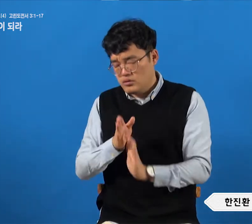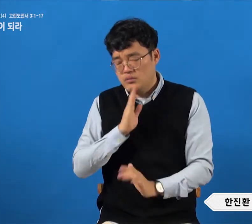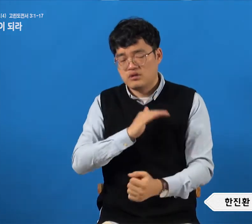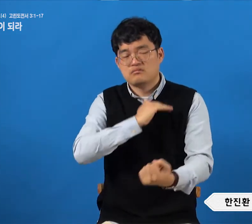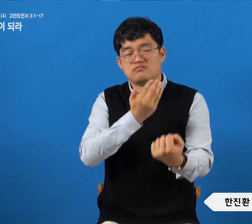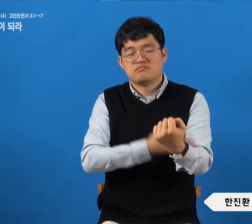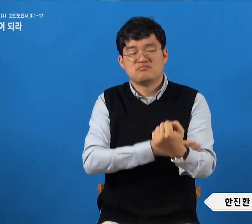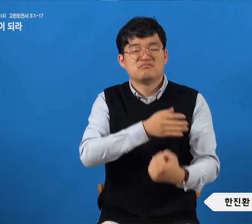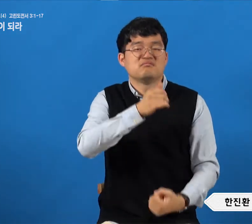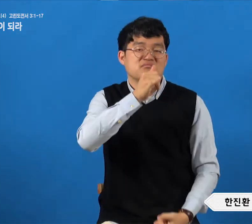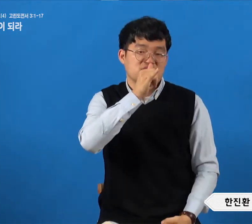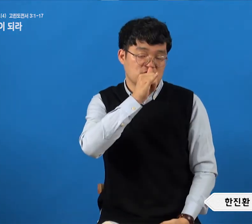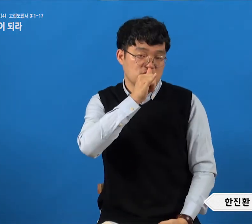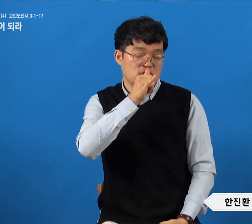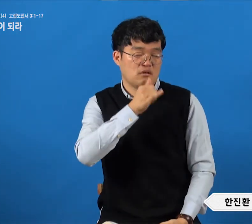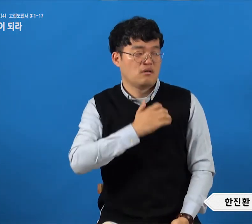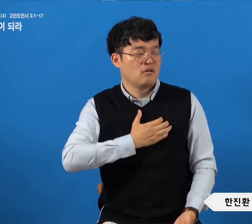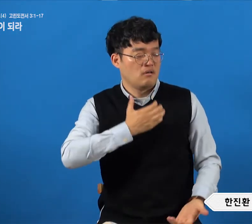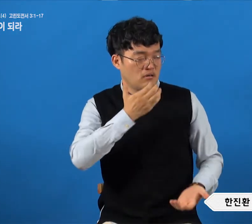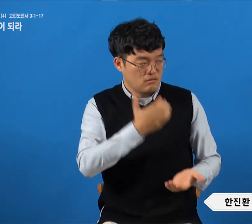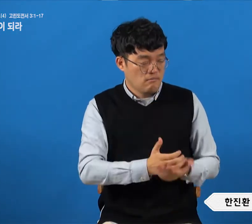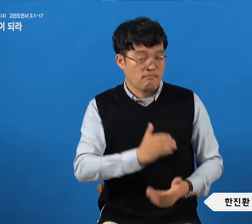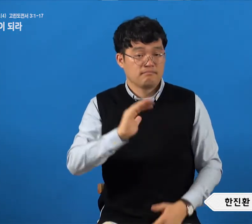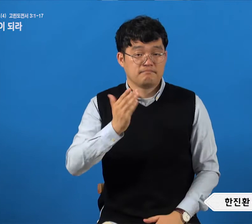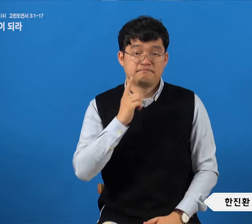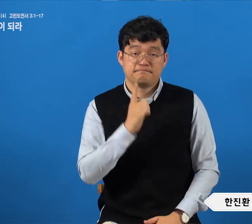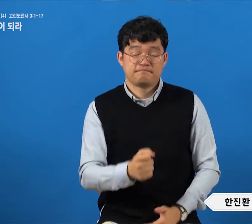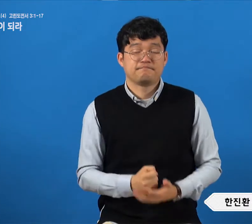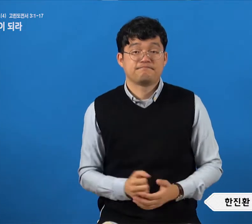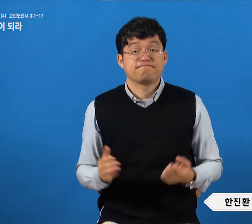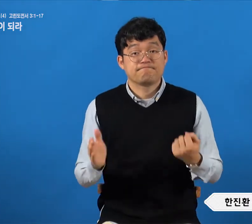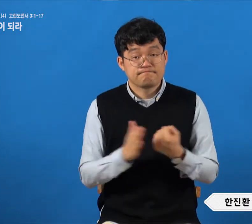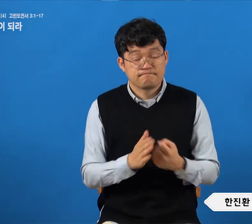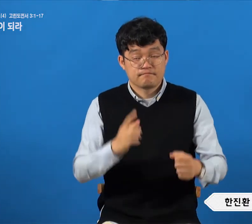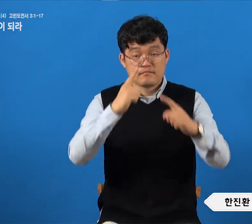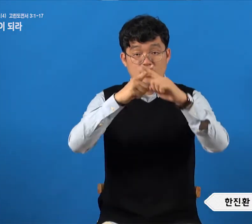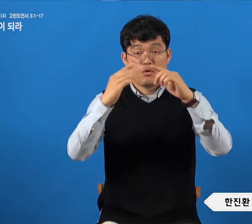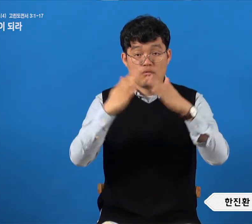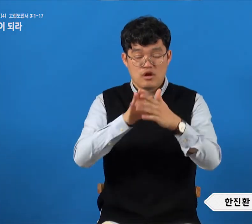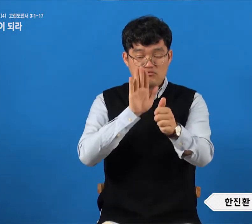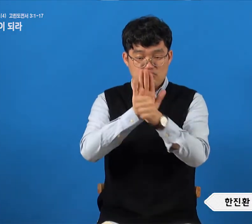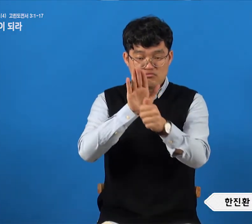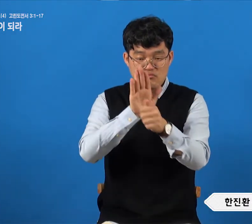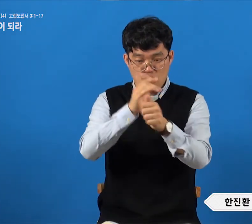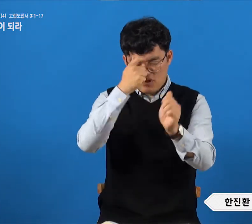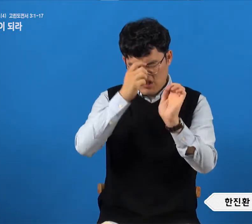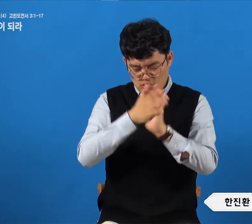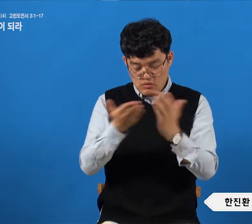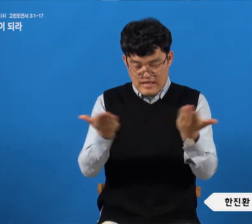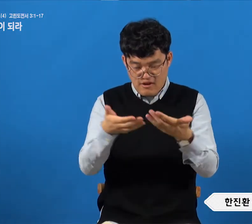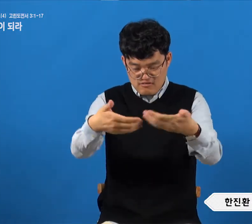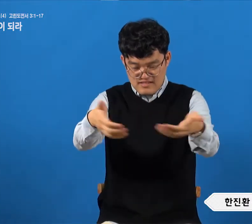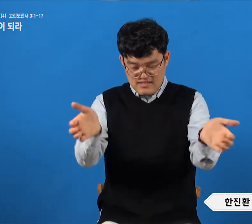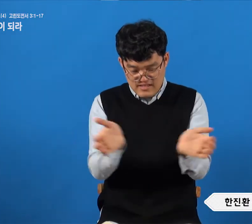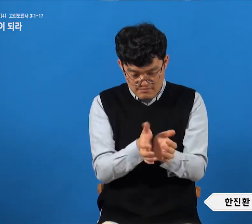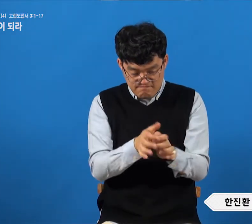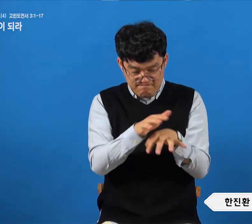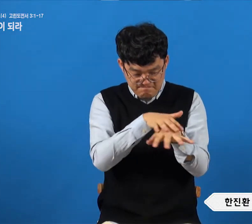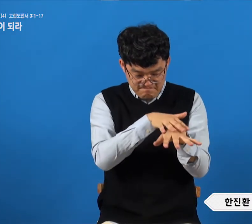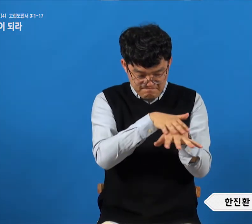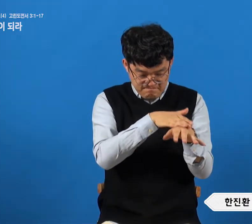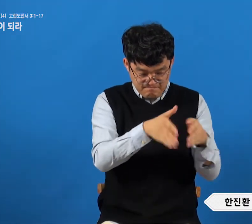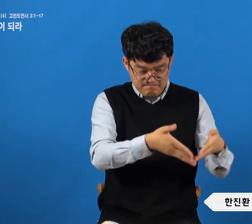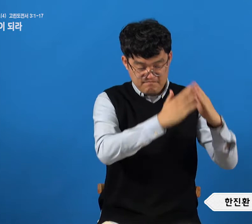능력이 있구나. 탄성이 흘러나오더랍니다. 그래서 교회 중보기도 사역팀 조직을